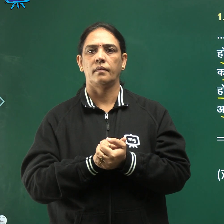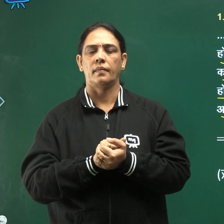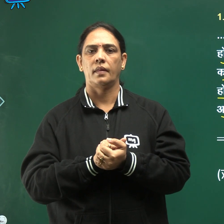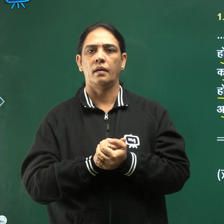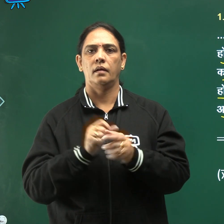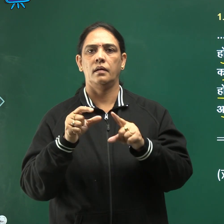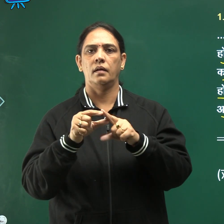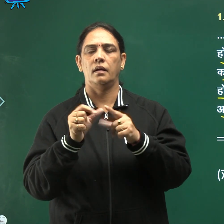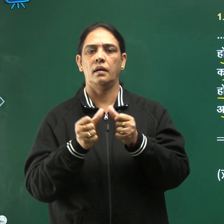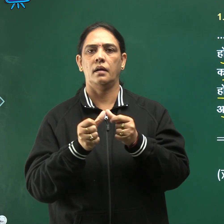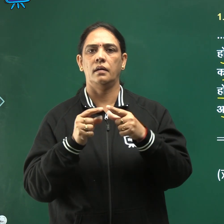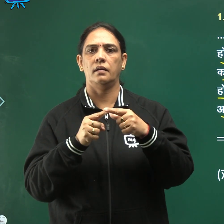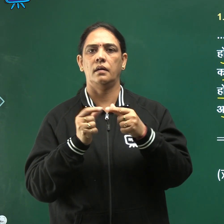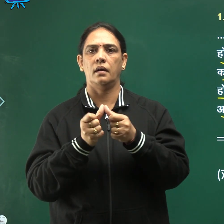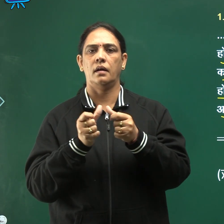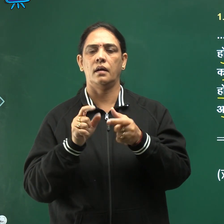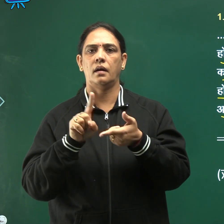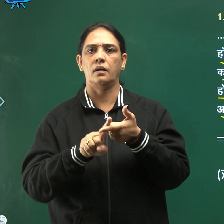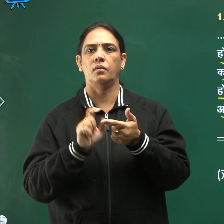प्रेक्षणों का योग